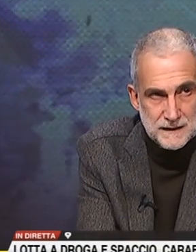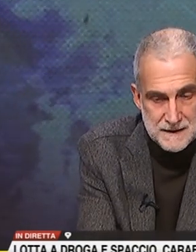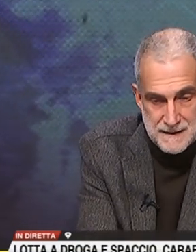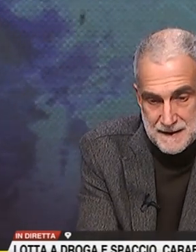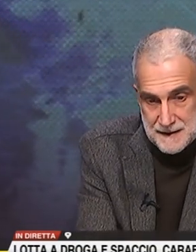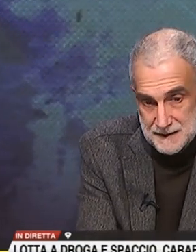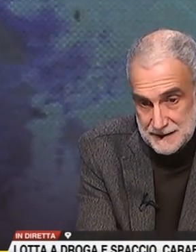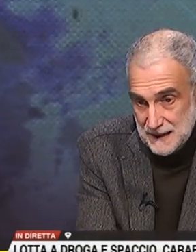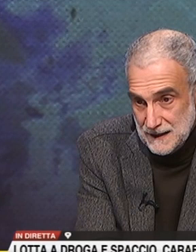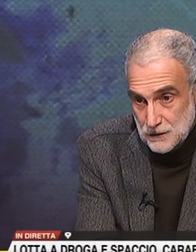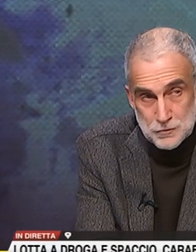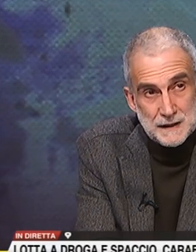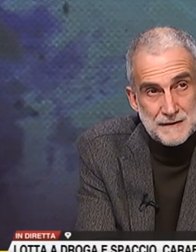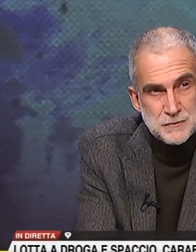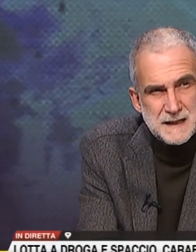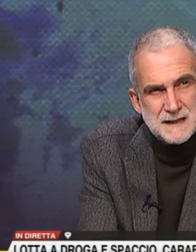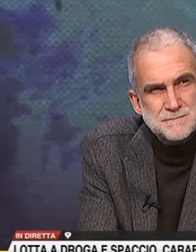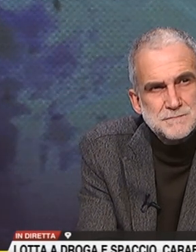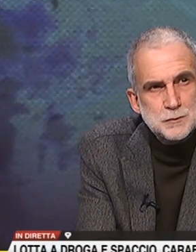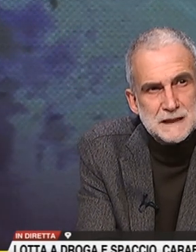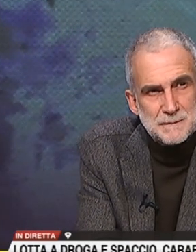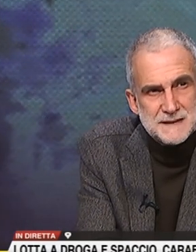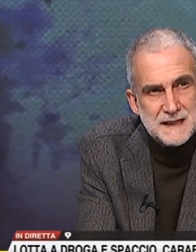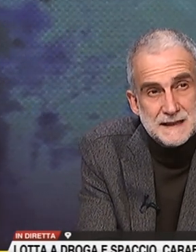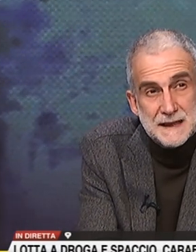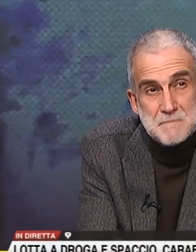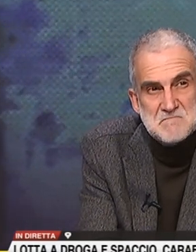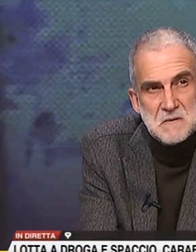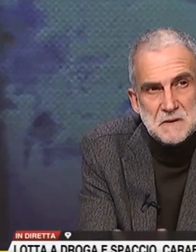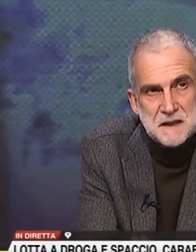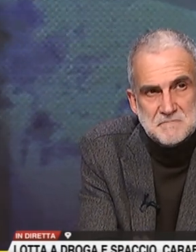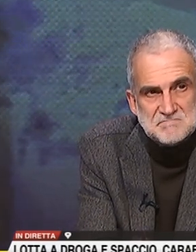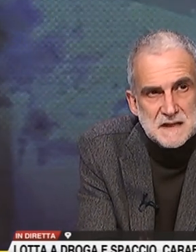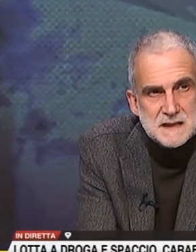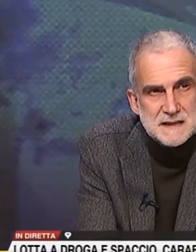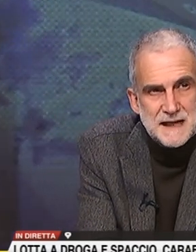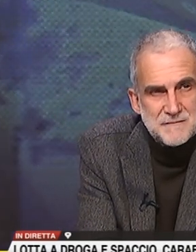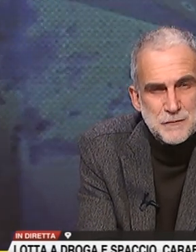con... Nel corso della puntata precedente, io credo che